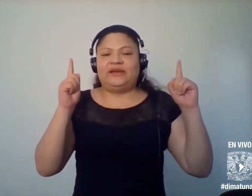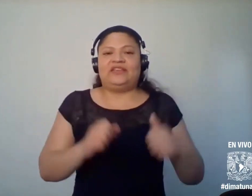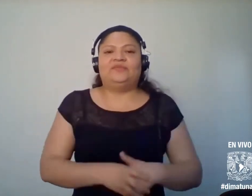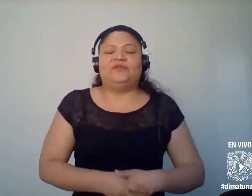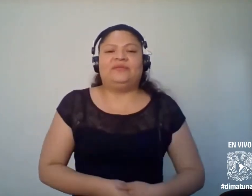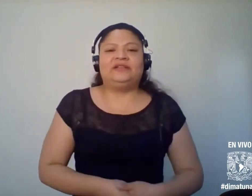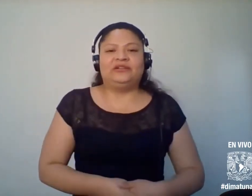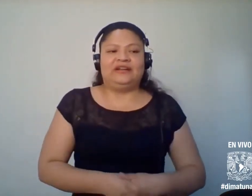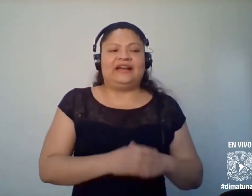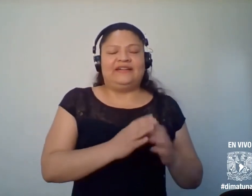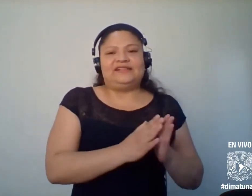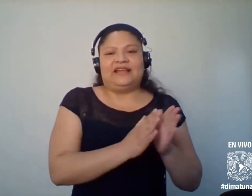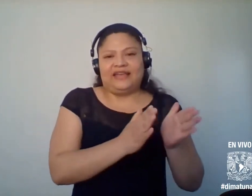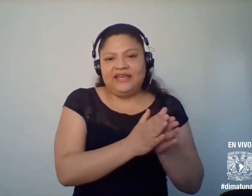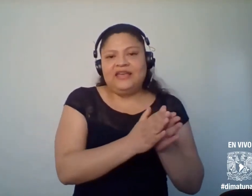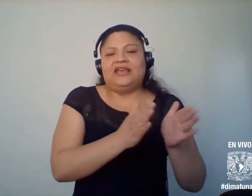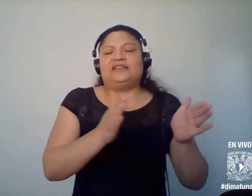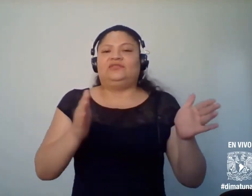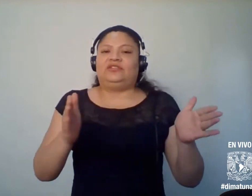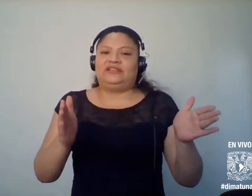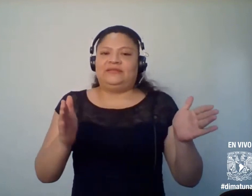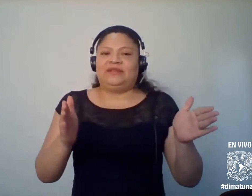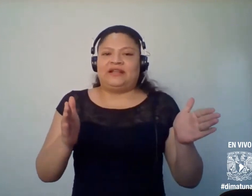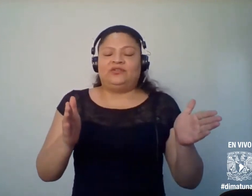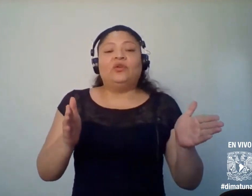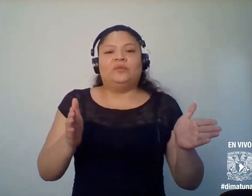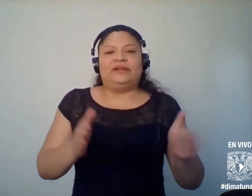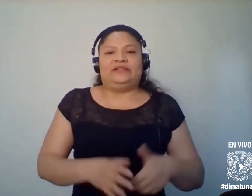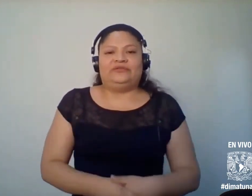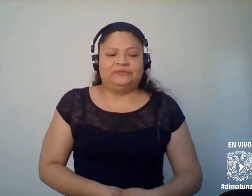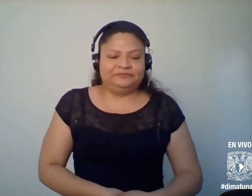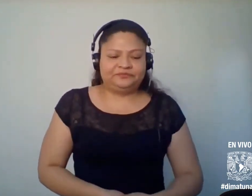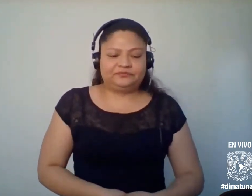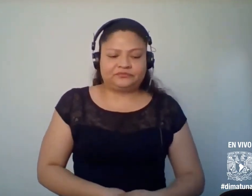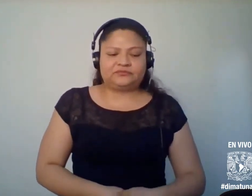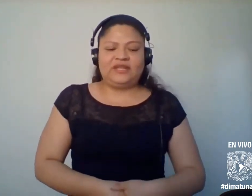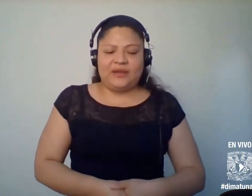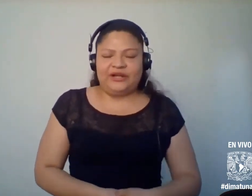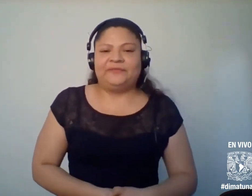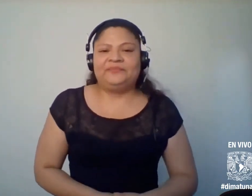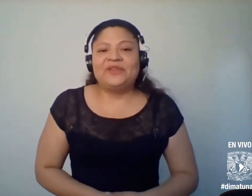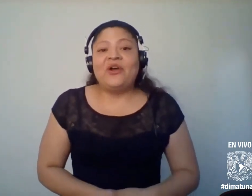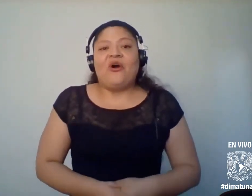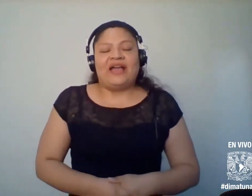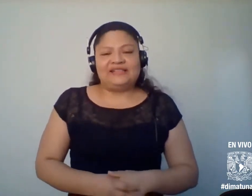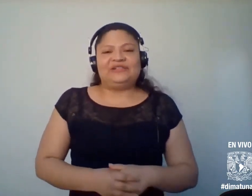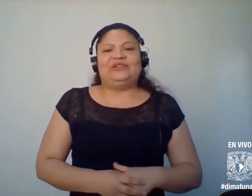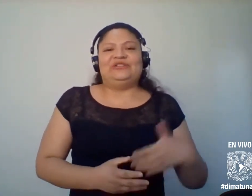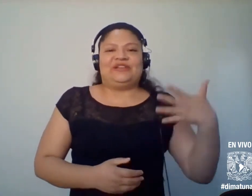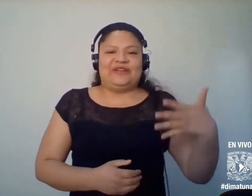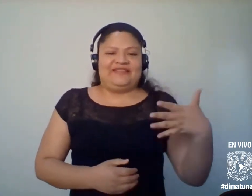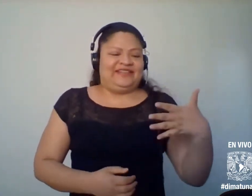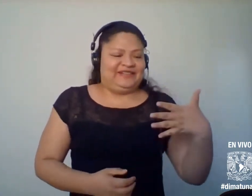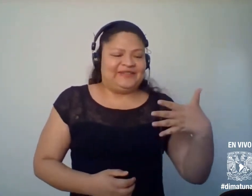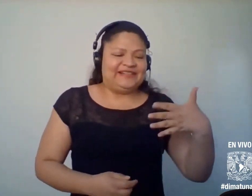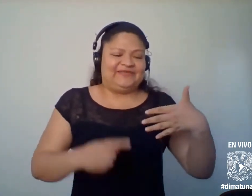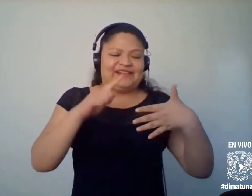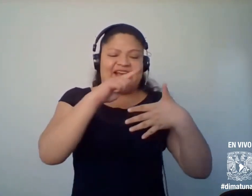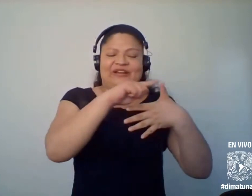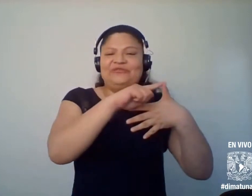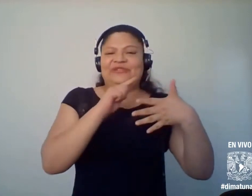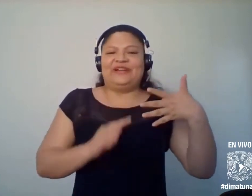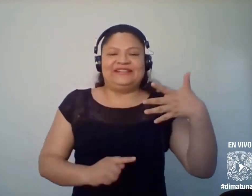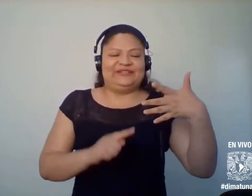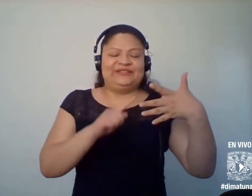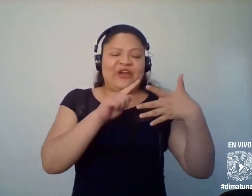hice un pequeño movimiento con la cabeza que estoy determinando un periodo. Bueno, esos son los 5 elementos. Vamos a